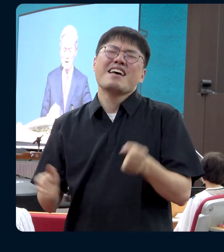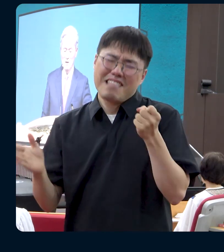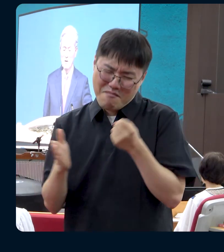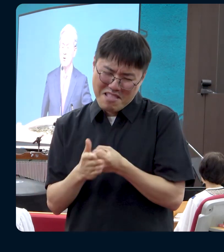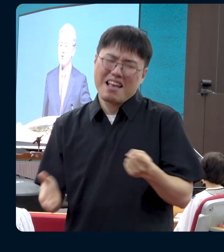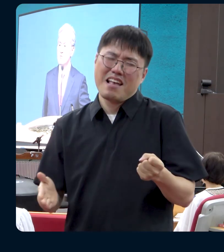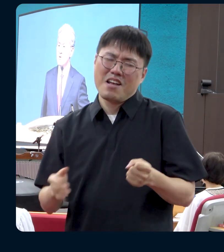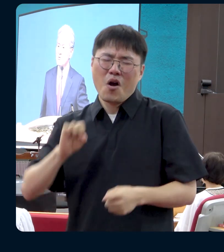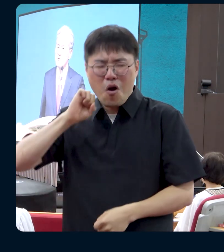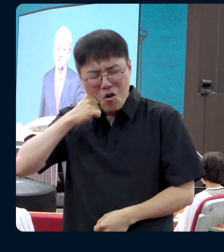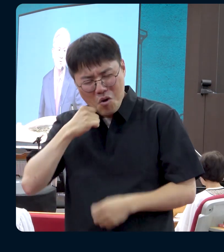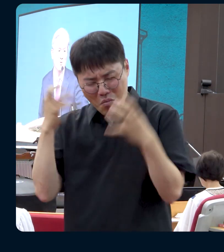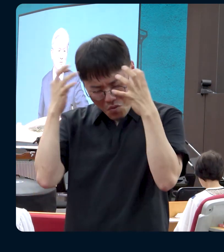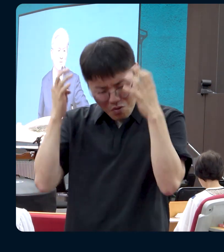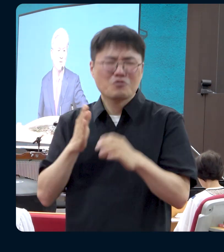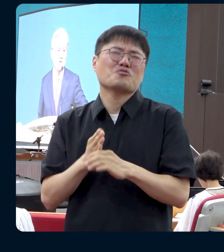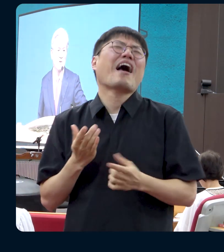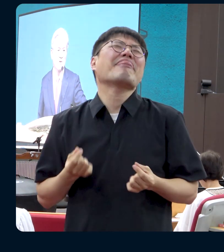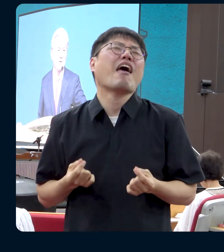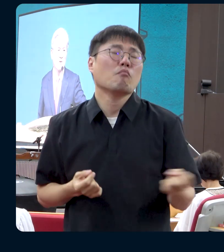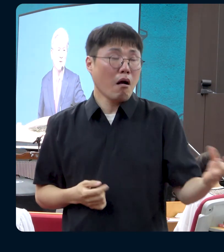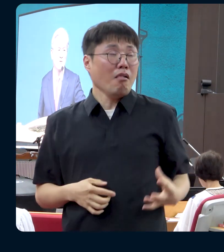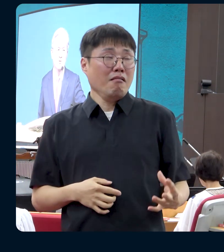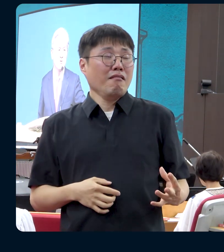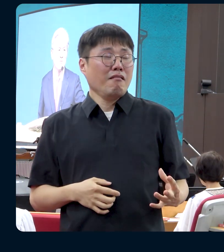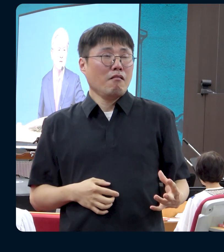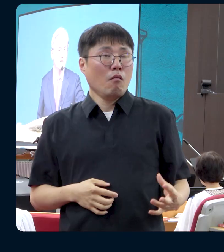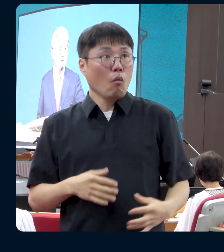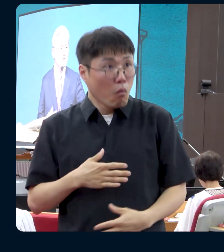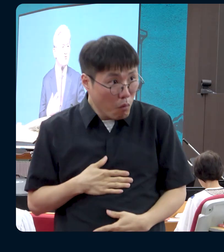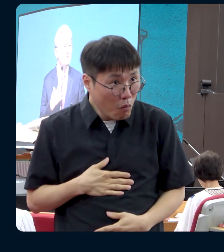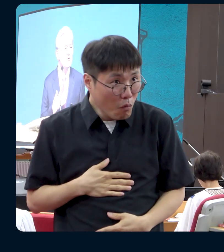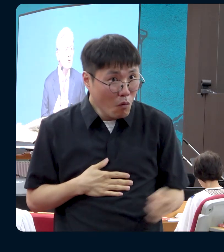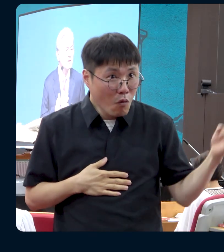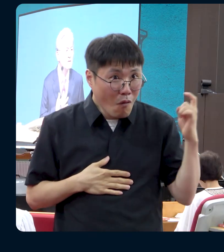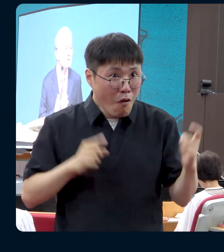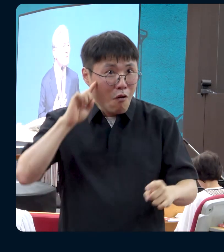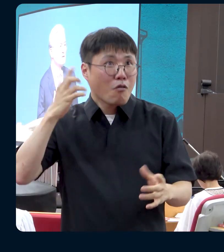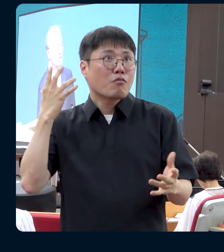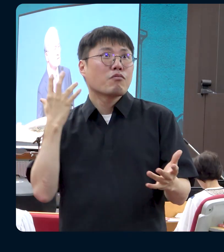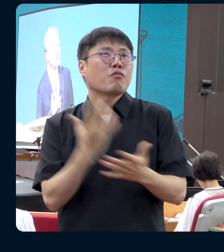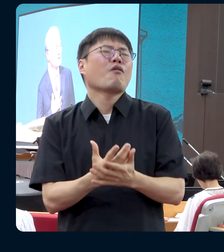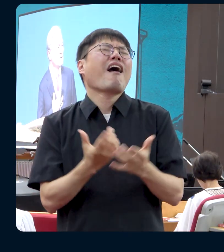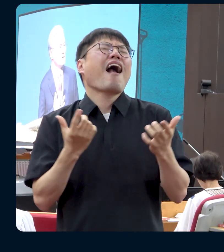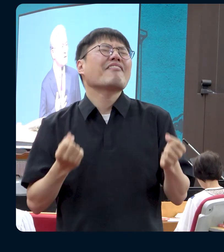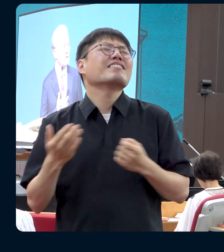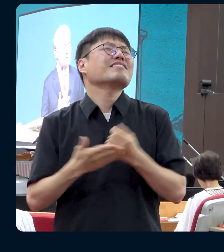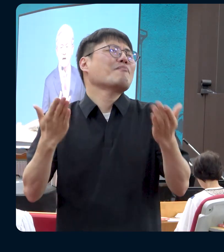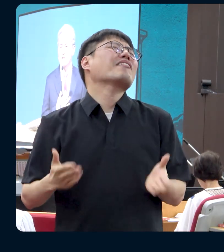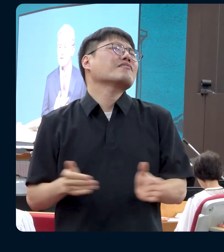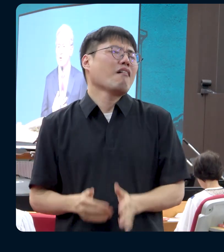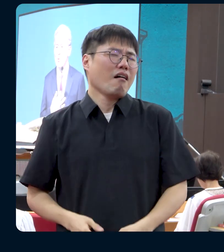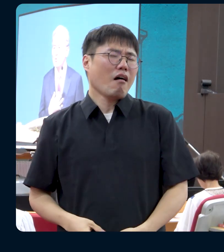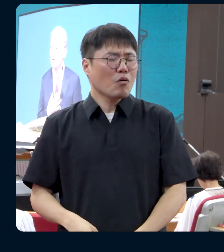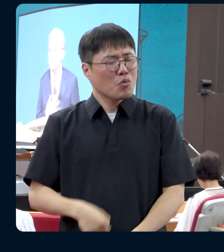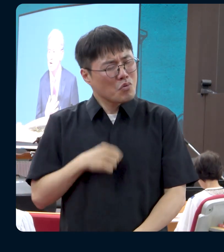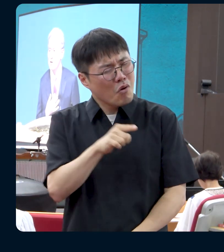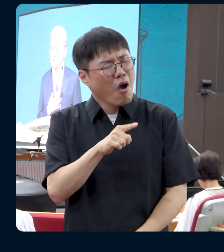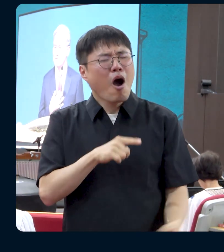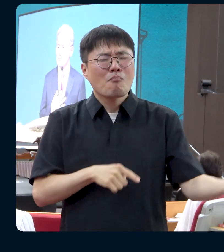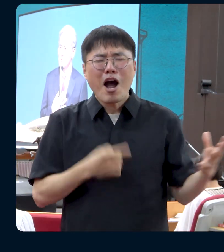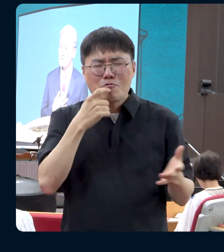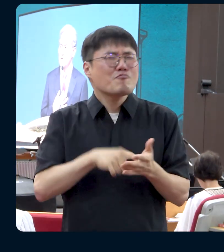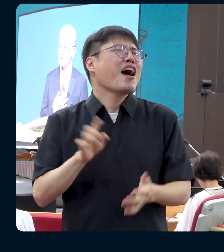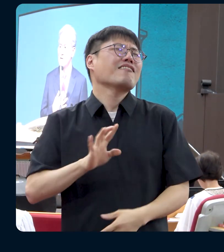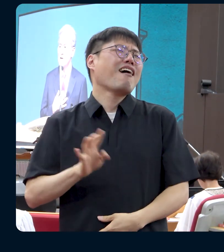그래서 이렇게 어려움을 겪는 것이죠. 전 정말 그때 충격 같은 은혜를 받았어요. 사실 그거 보는 거